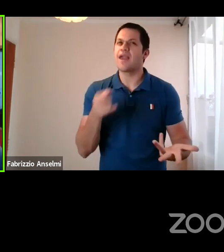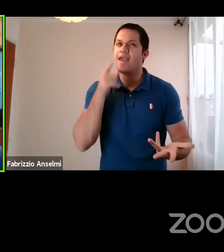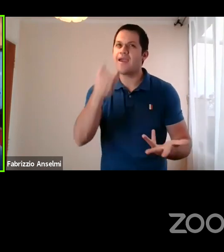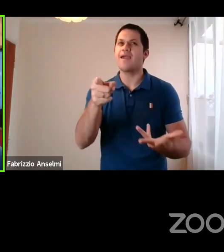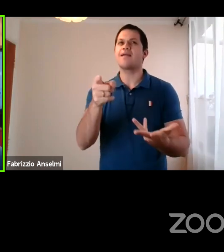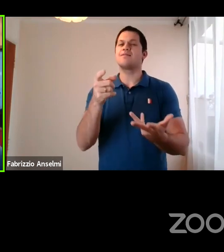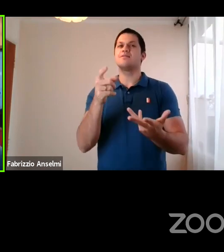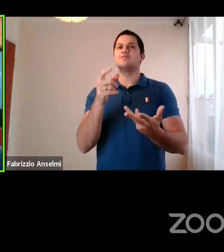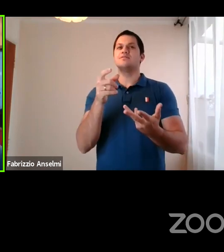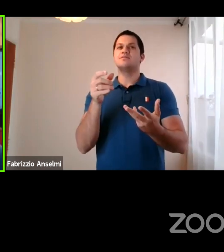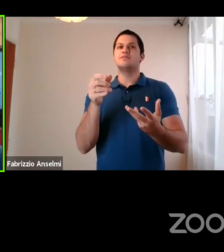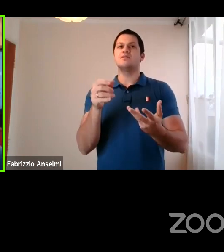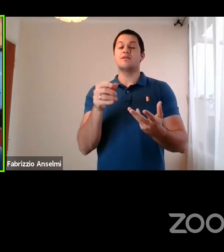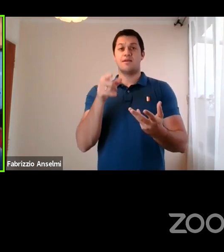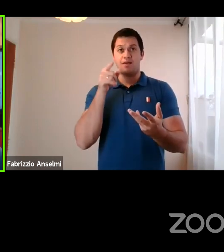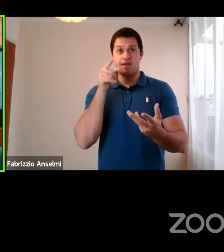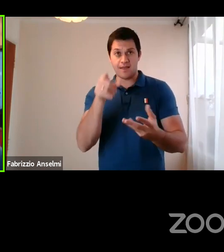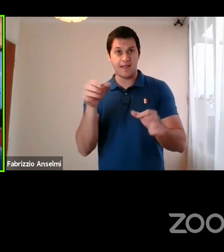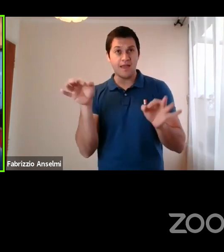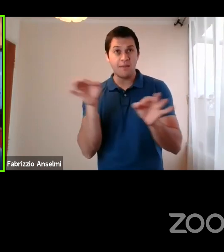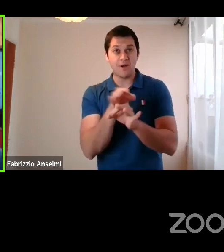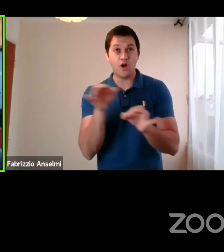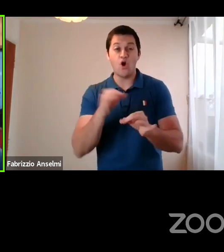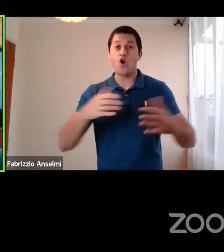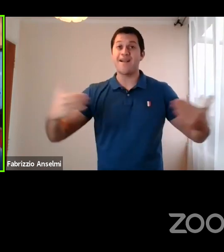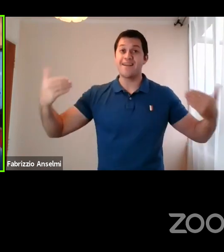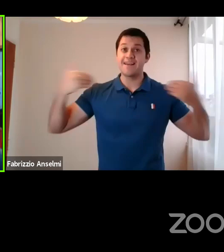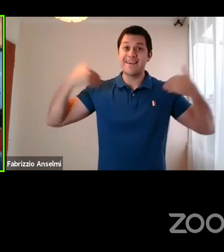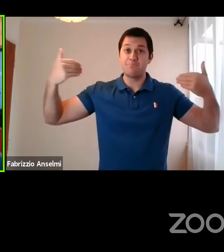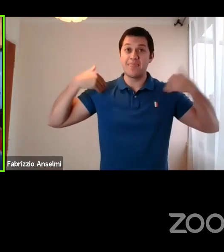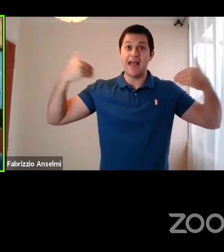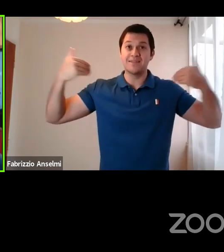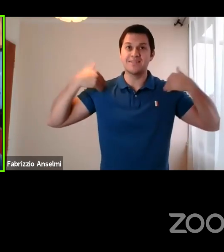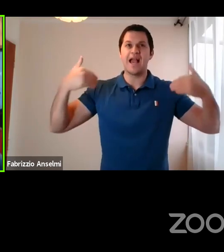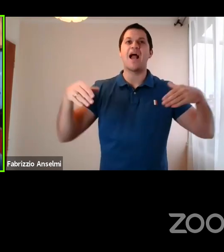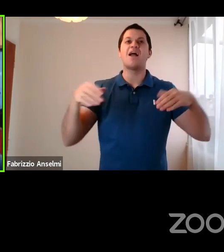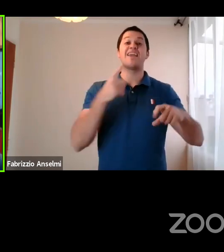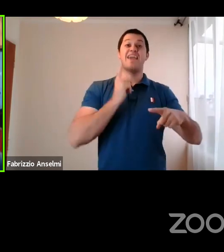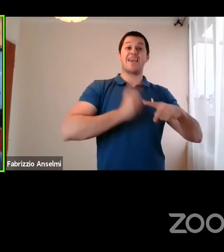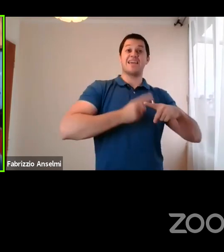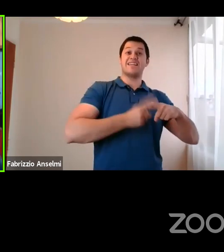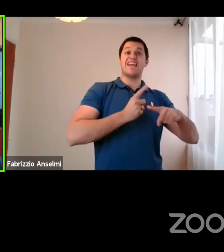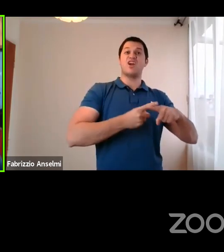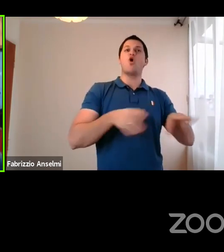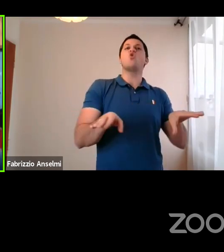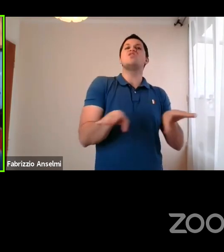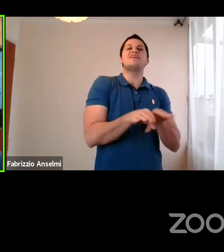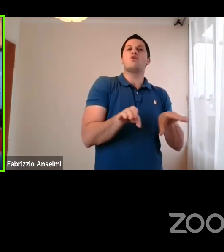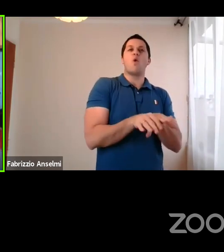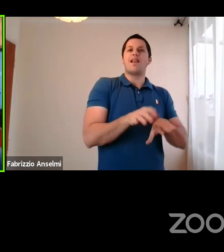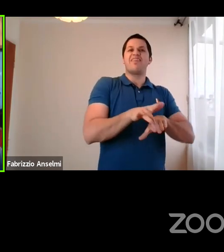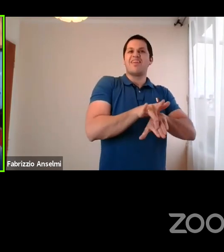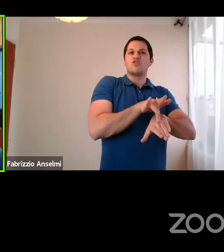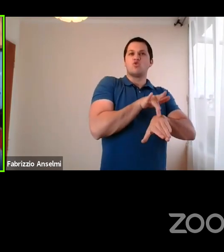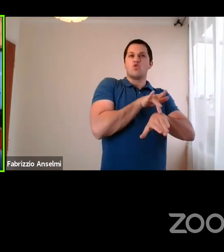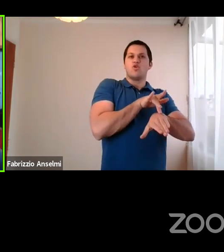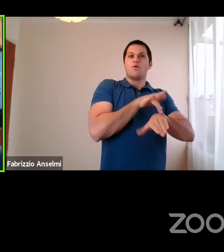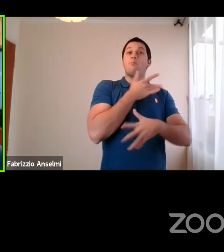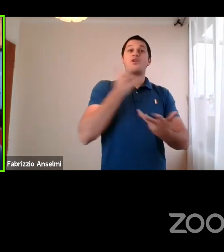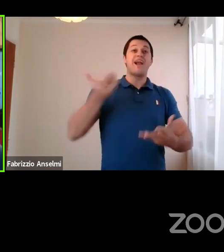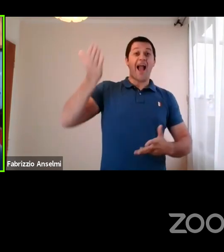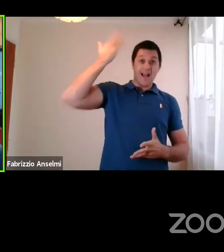es porque gimnasia en griego significa desnudo, ¿ya? Eso es porque se practicaba desnudo en el